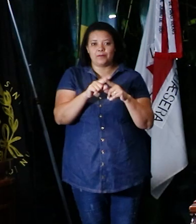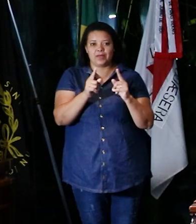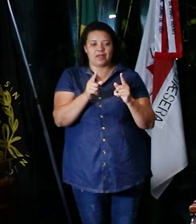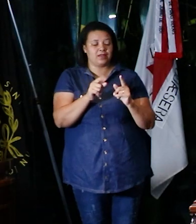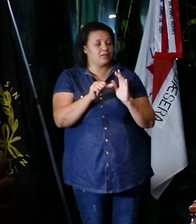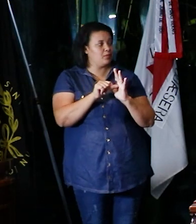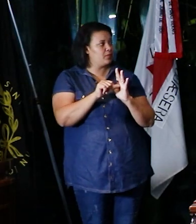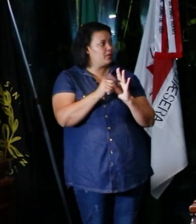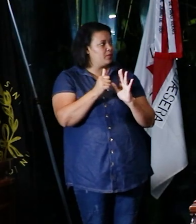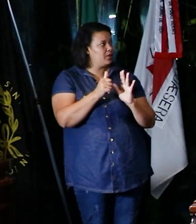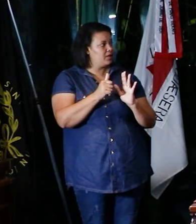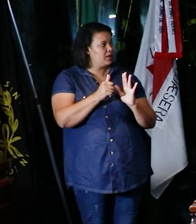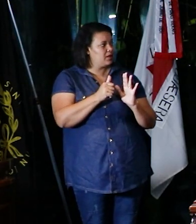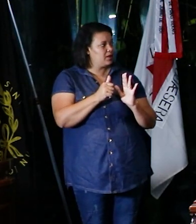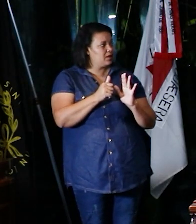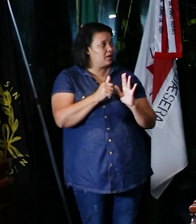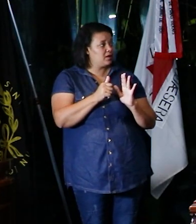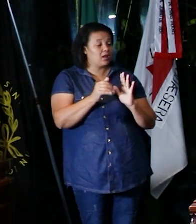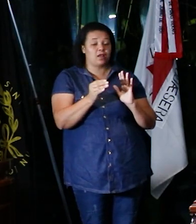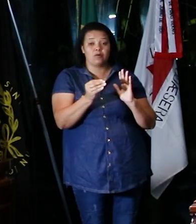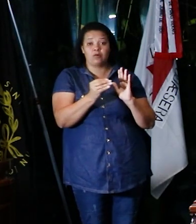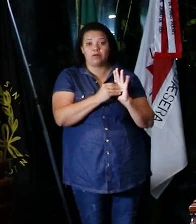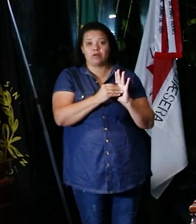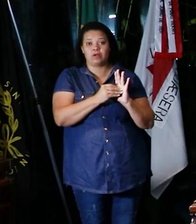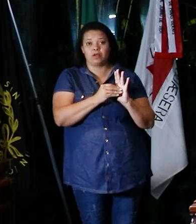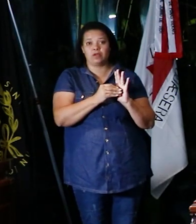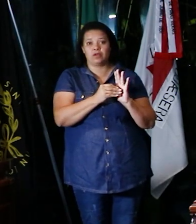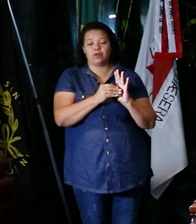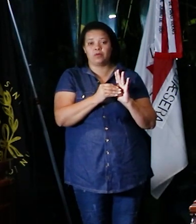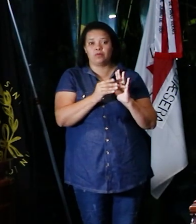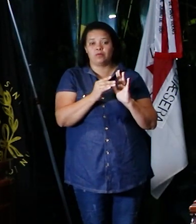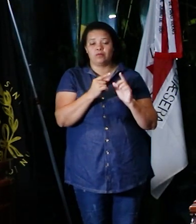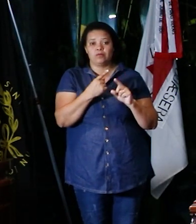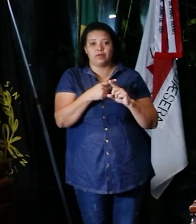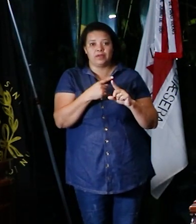primeira folha eu nem pus, porque são dados